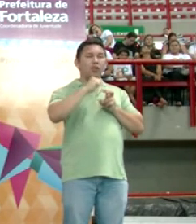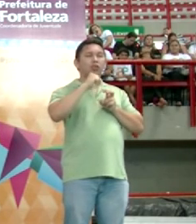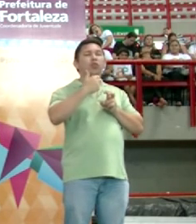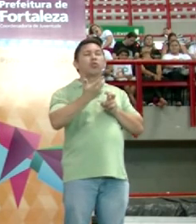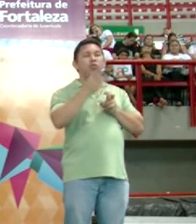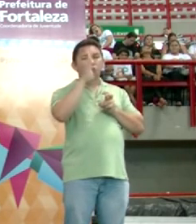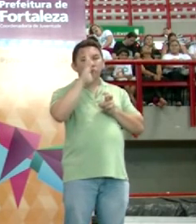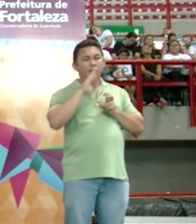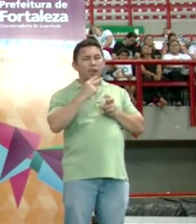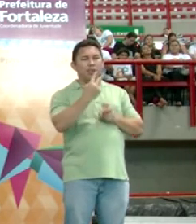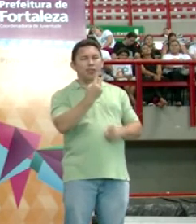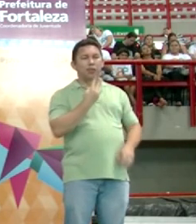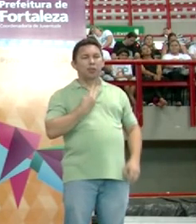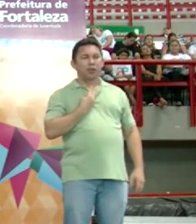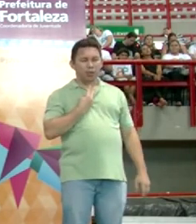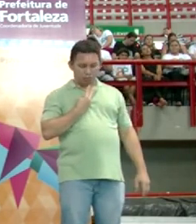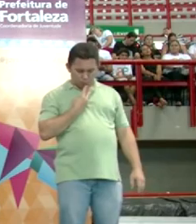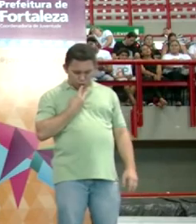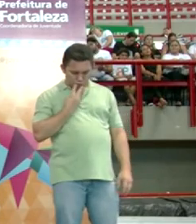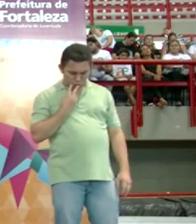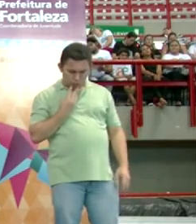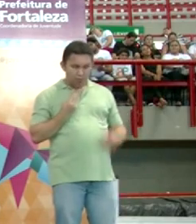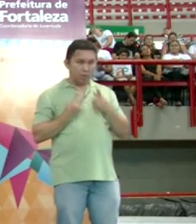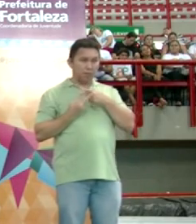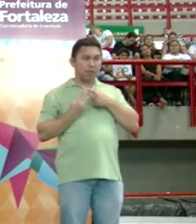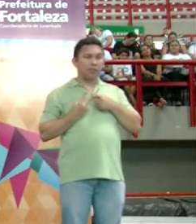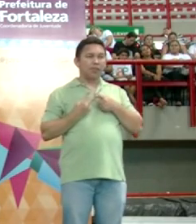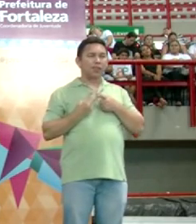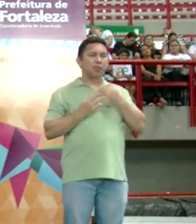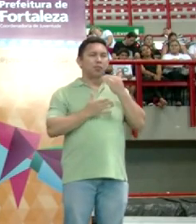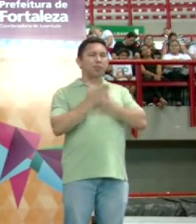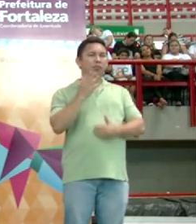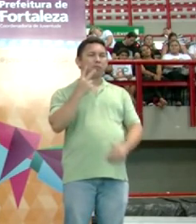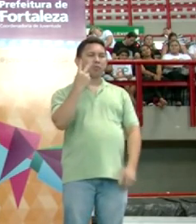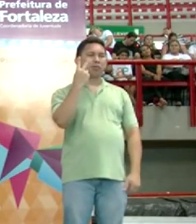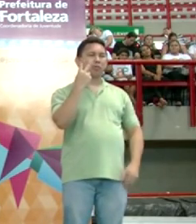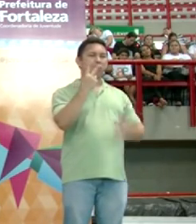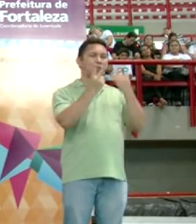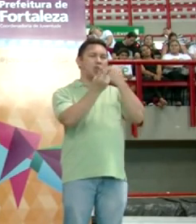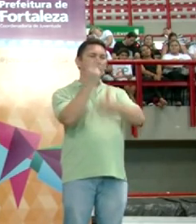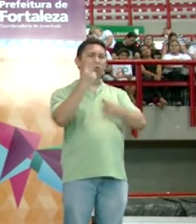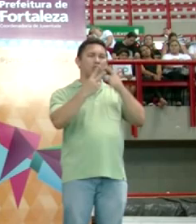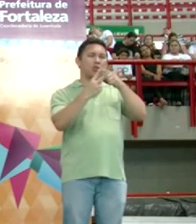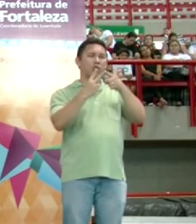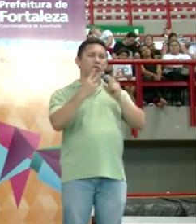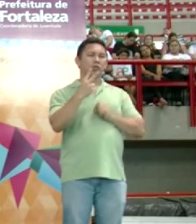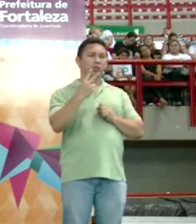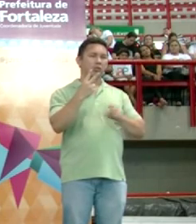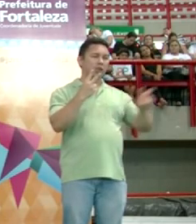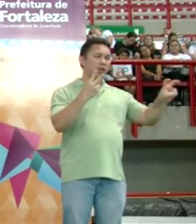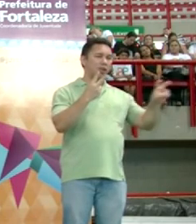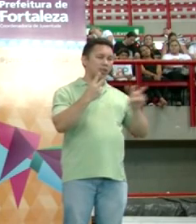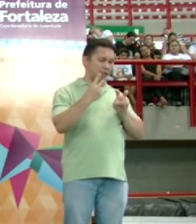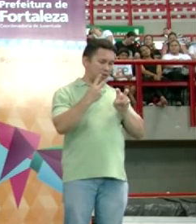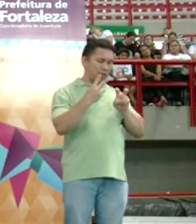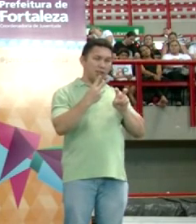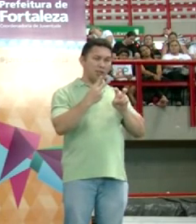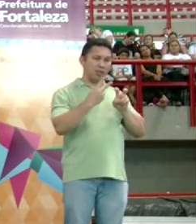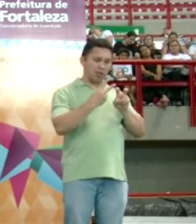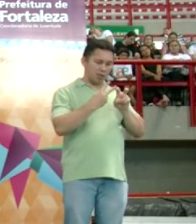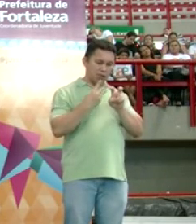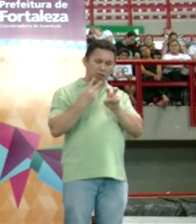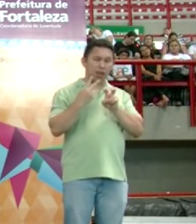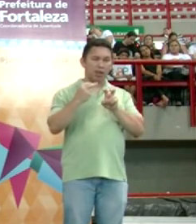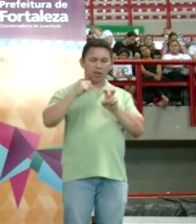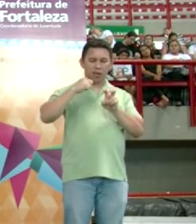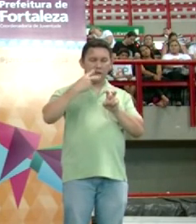graça? 2. Então o meu desconto é 2 peças em 5. Esse é o meu